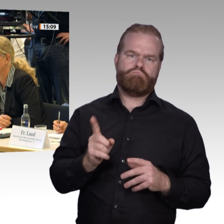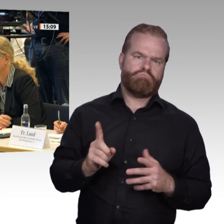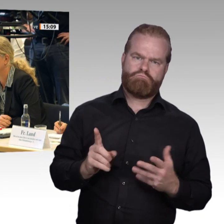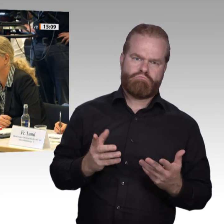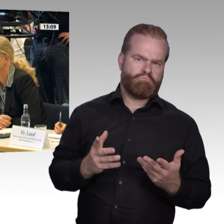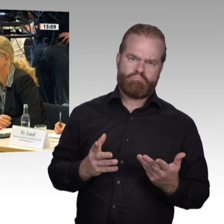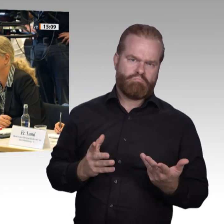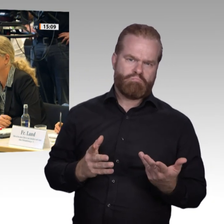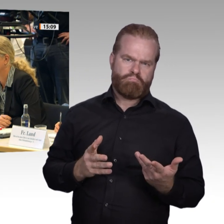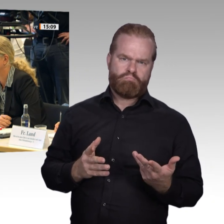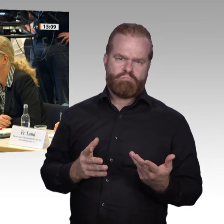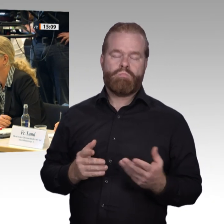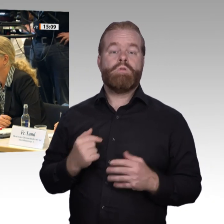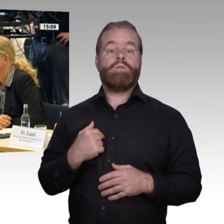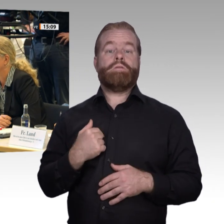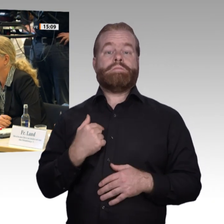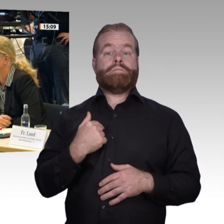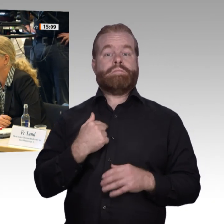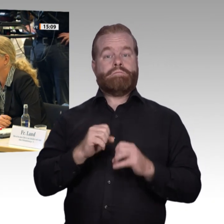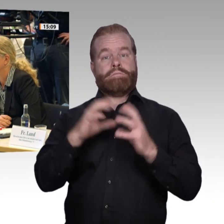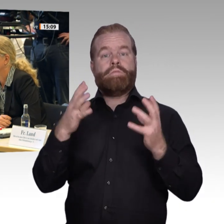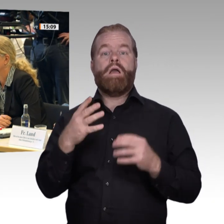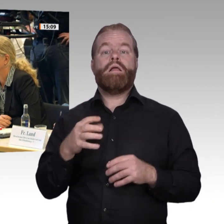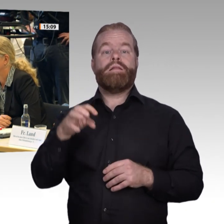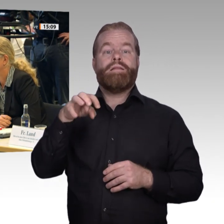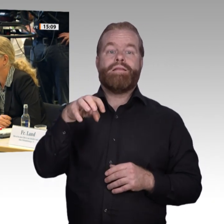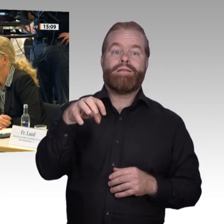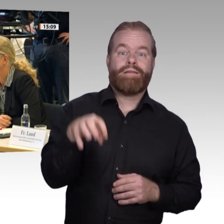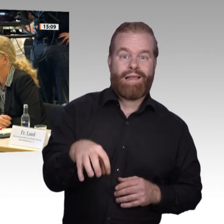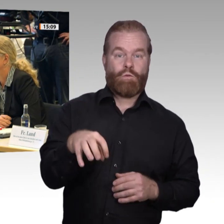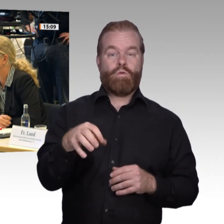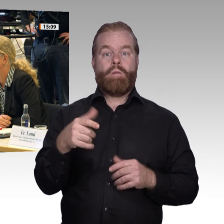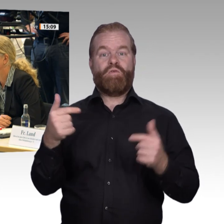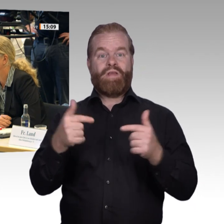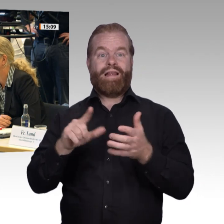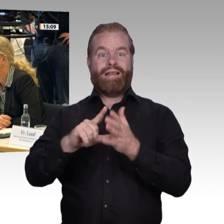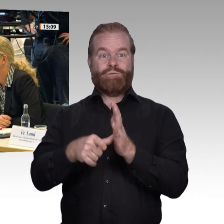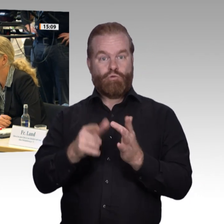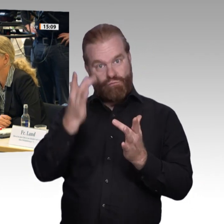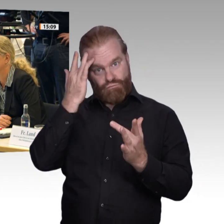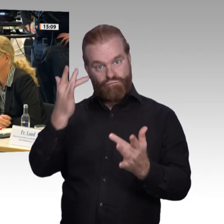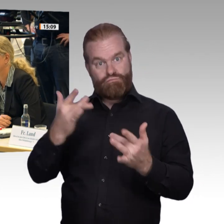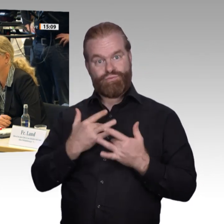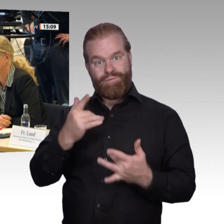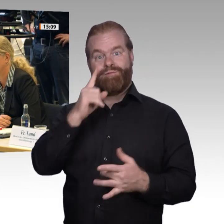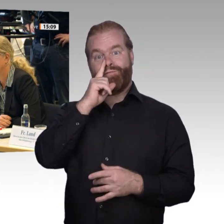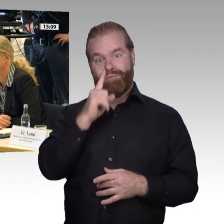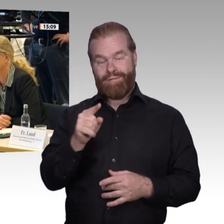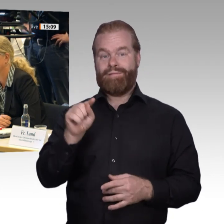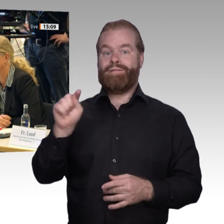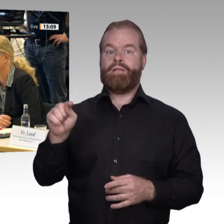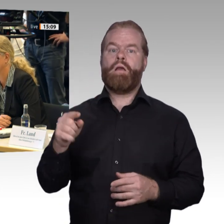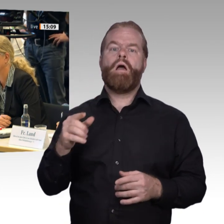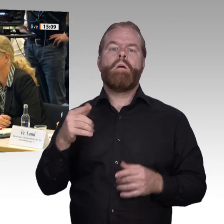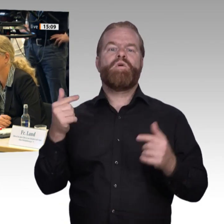auch im Pflegeversicherungsrecht ist es angelegt, dass man stationäre Pflegeleistungen nur erhält, wenn eben die ambulanten oder